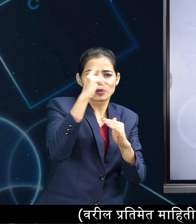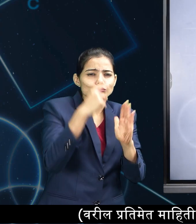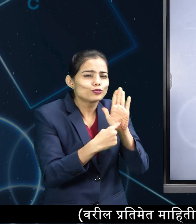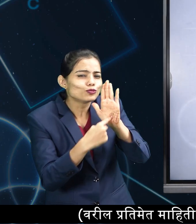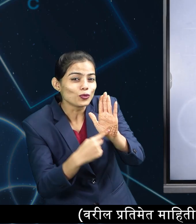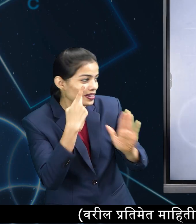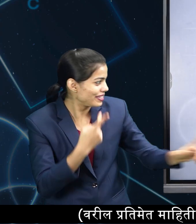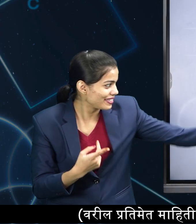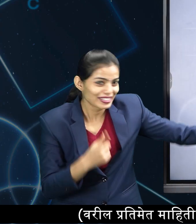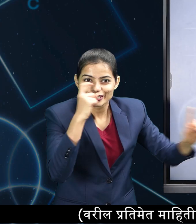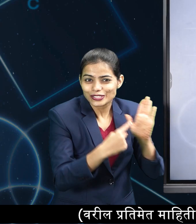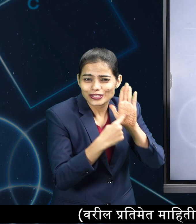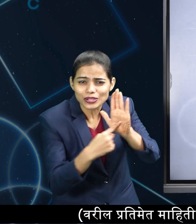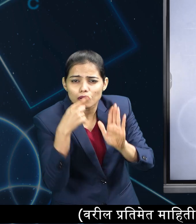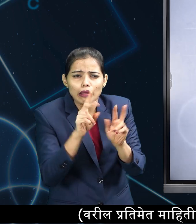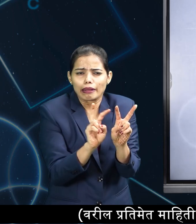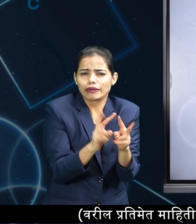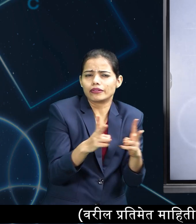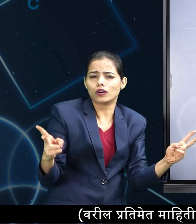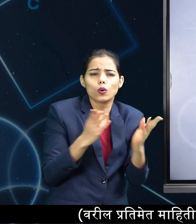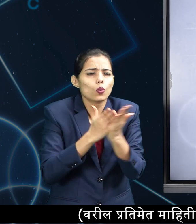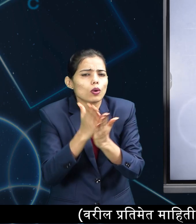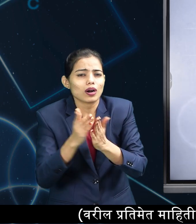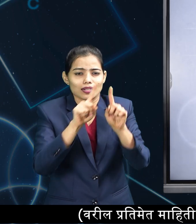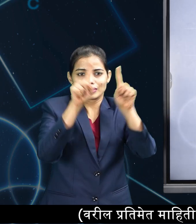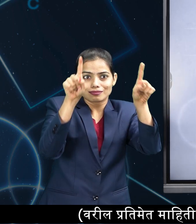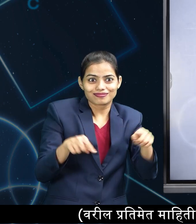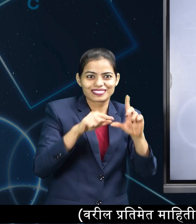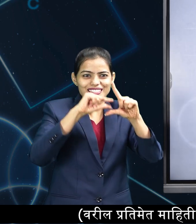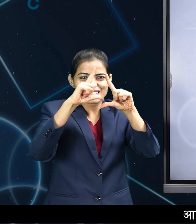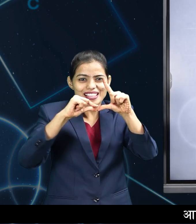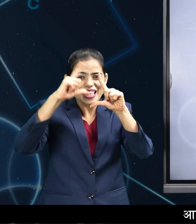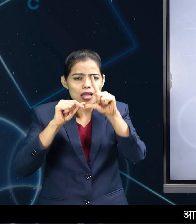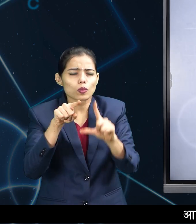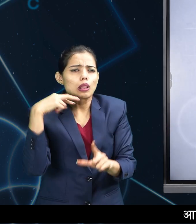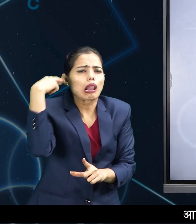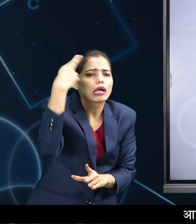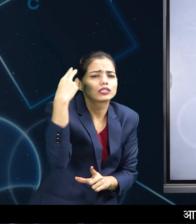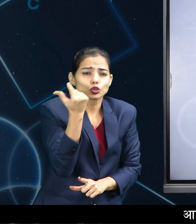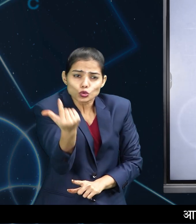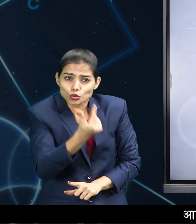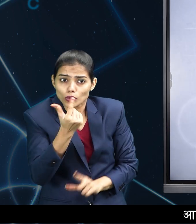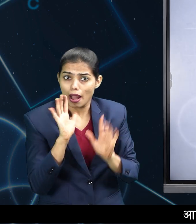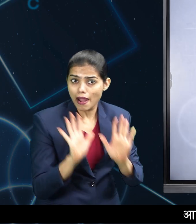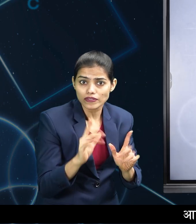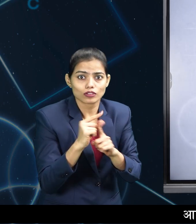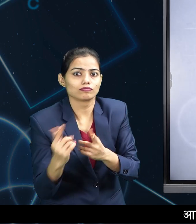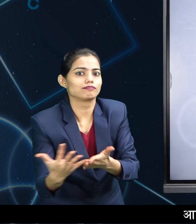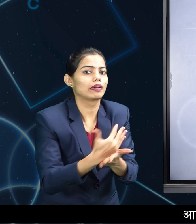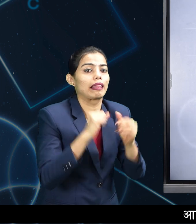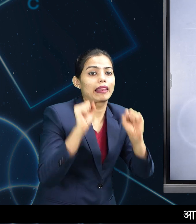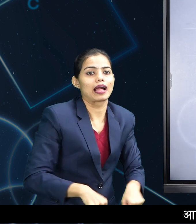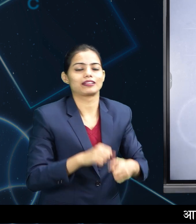वरील प्रतिमेत माहिती सादर करण्यासाठी वापरता येणाऱ्या वेगवेगळ्या आलेख आणि चार्ट्सचे प्रकार दर्शवले आहेत.